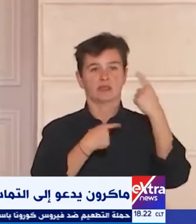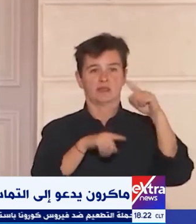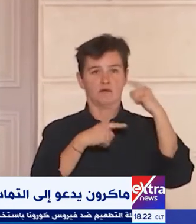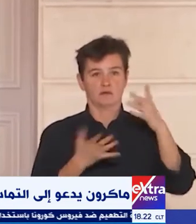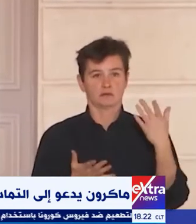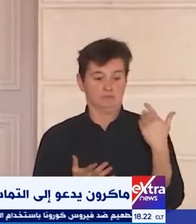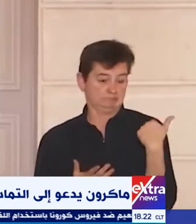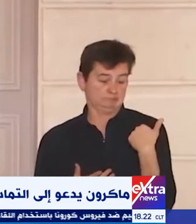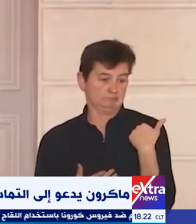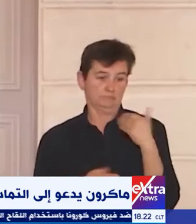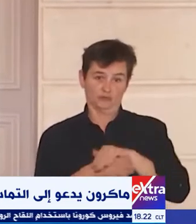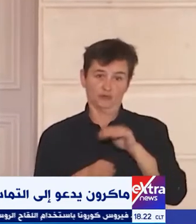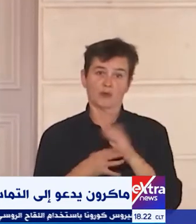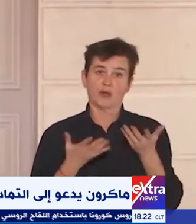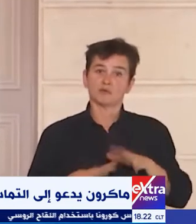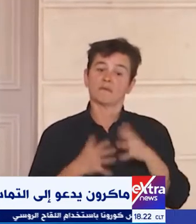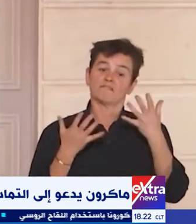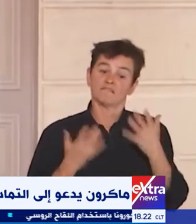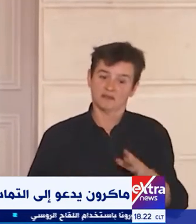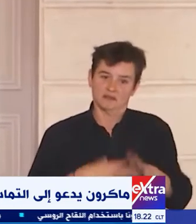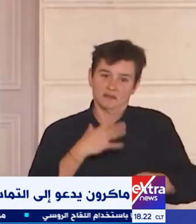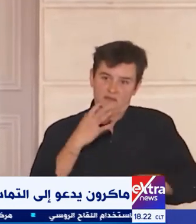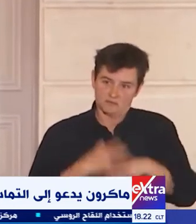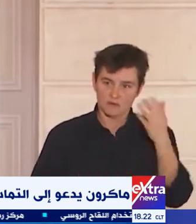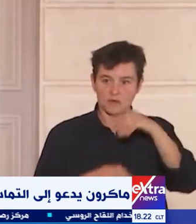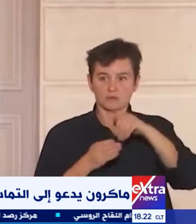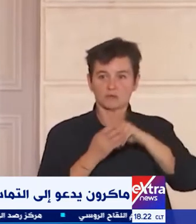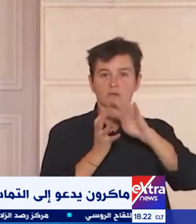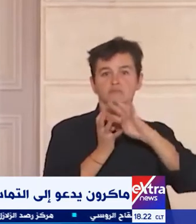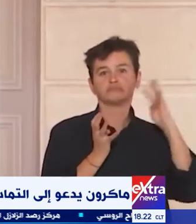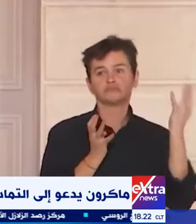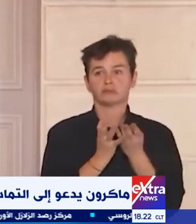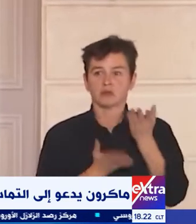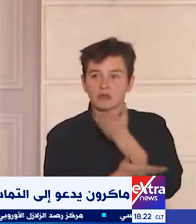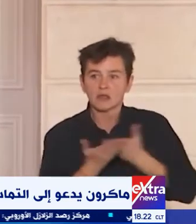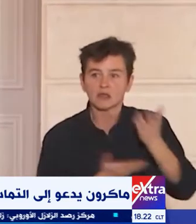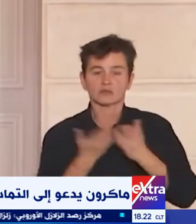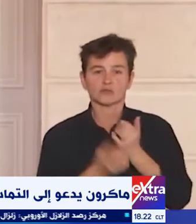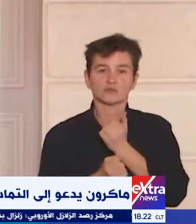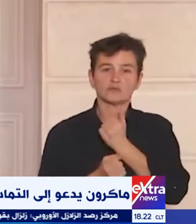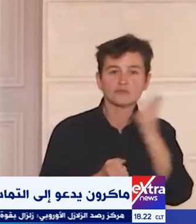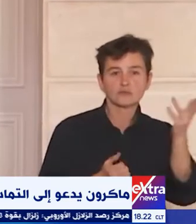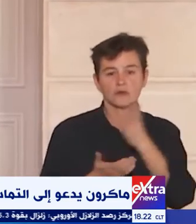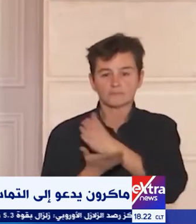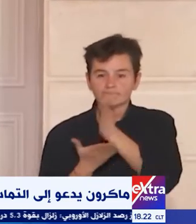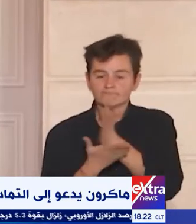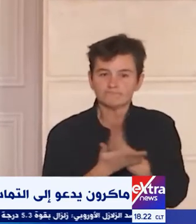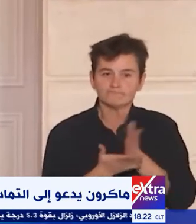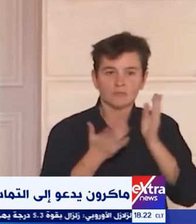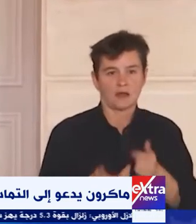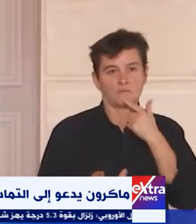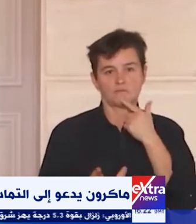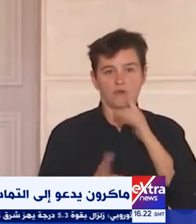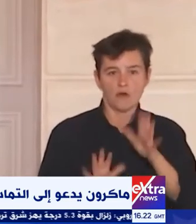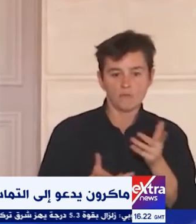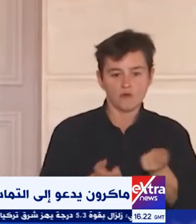الفرنسية شادي بعدم الدخول في حظر صحي كامل كما حدث في الموجة الأولى. كان